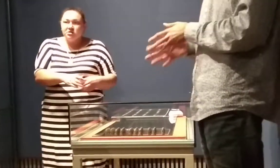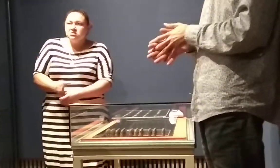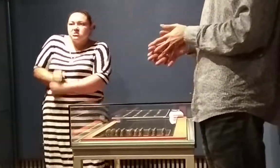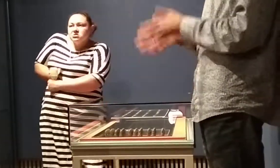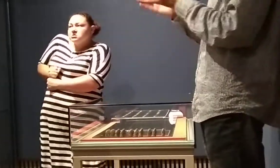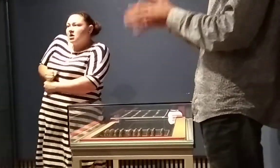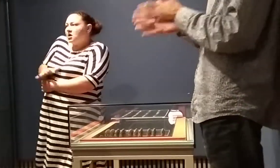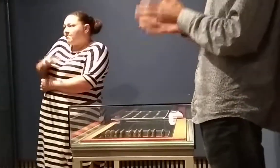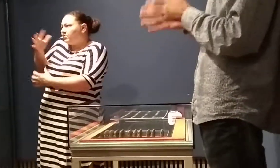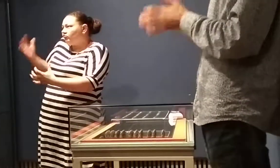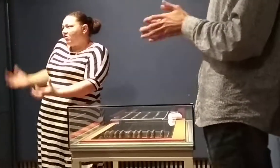используемся с собой смысл.